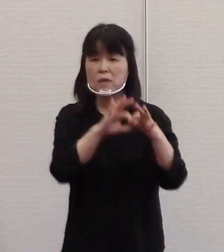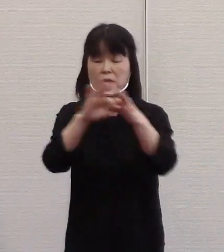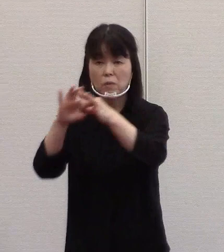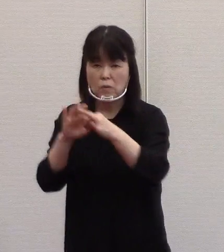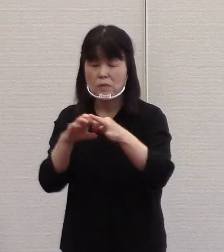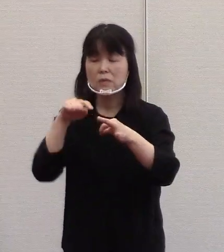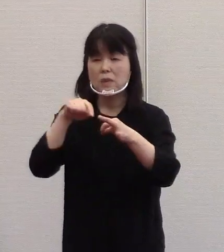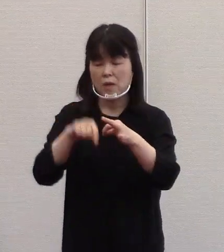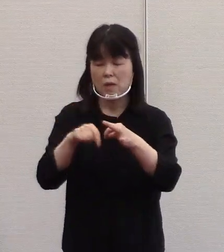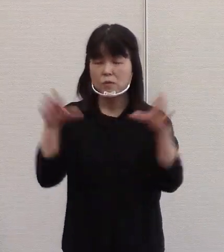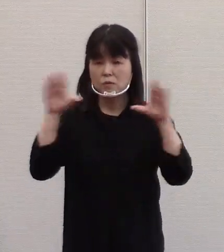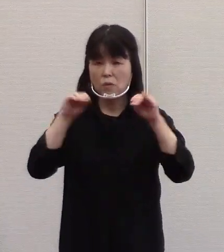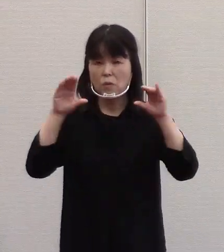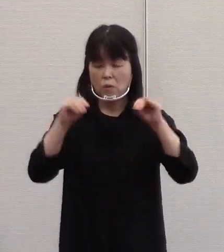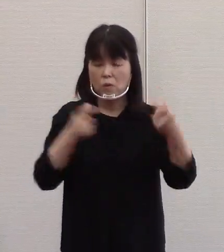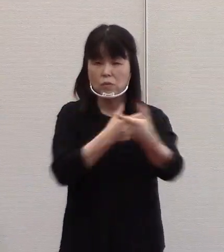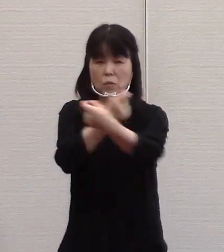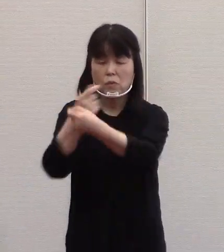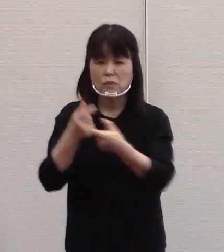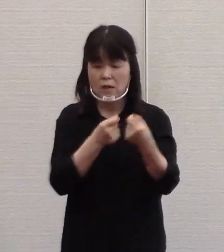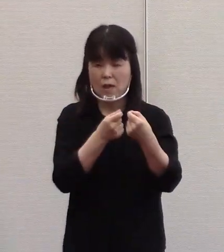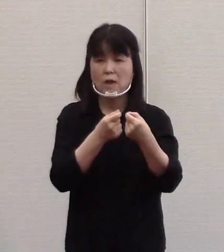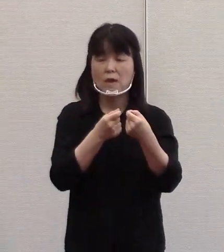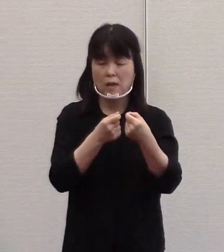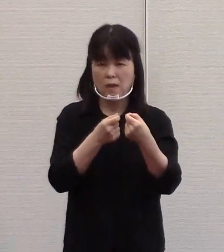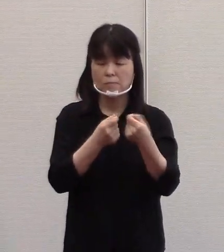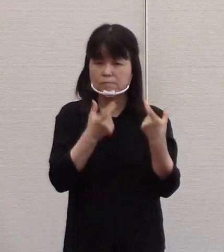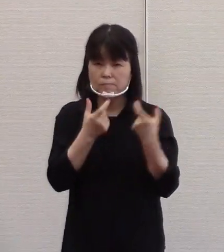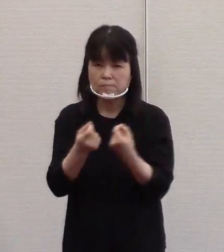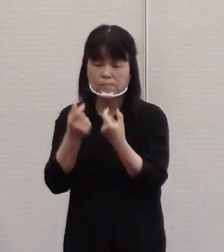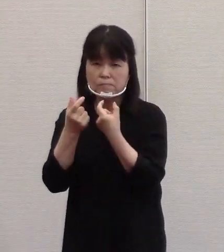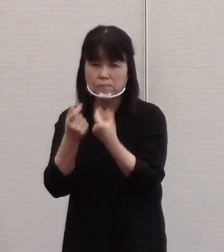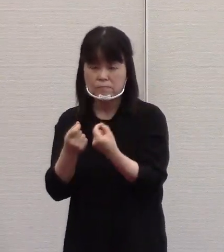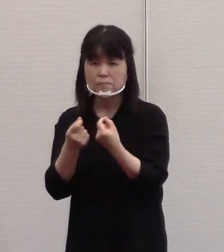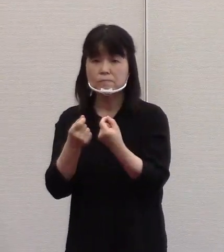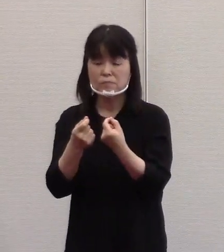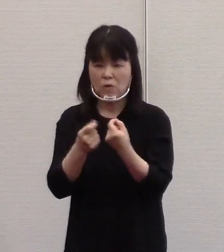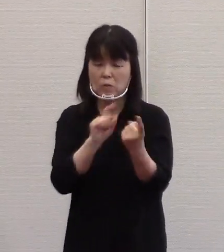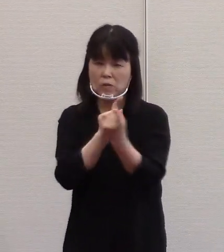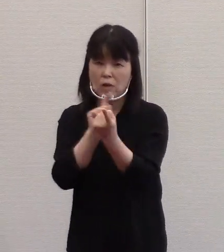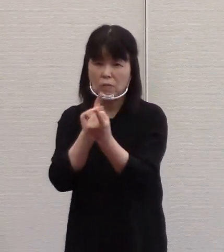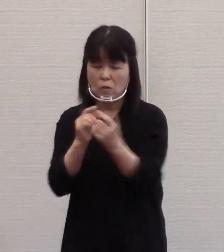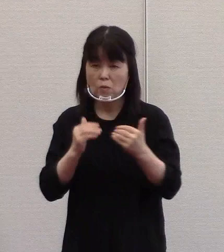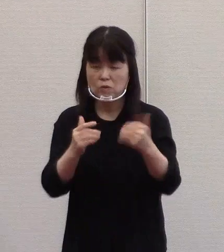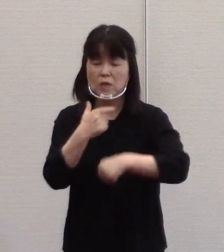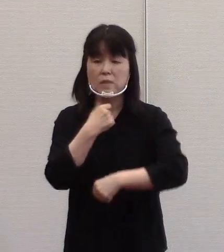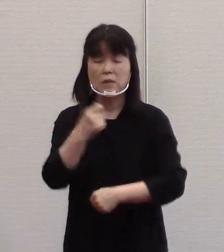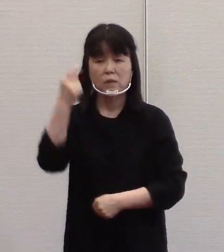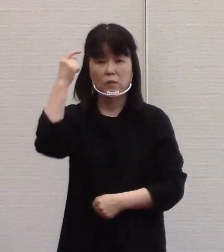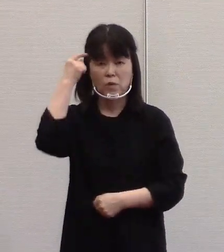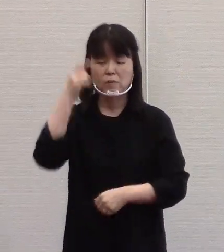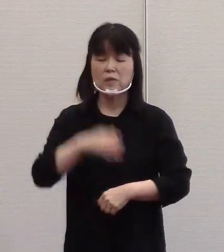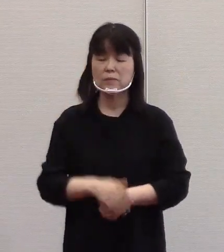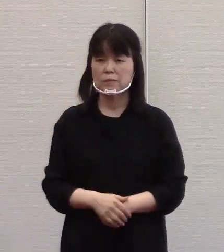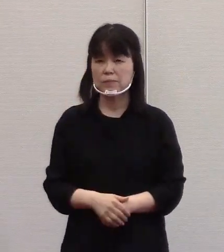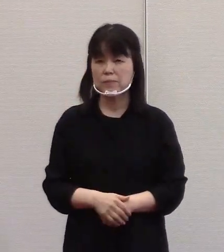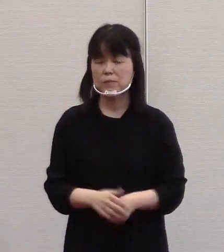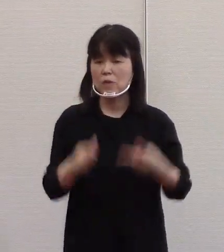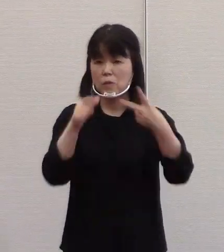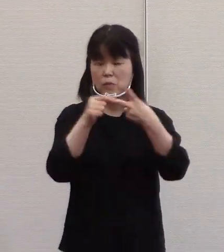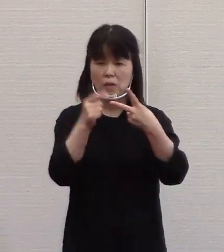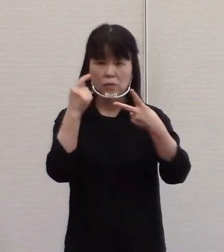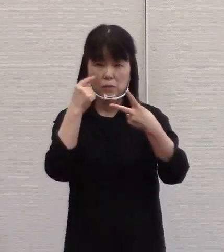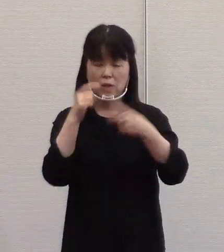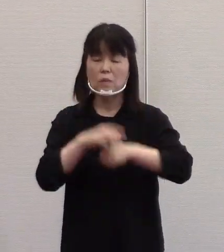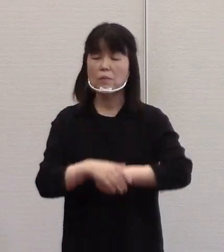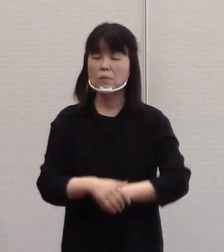ながら適切な対応を取っていきたいということでございます。それから2点目でございますけれ